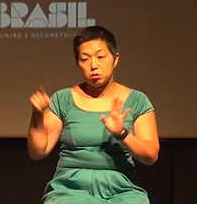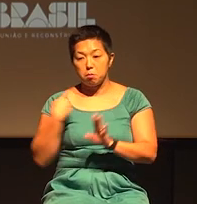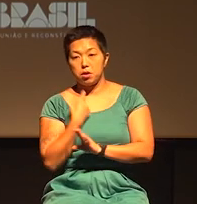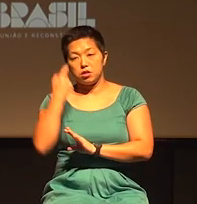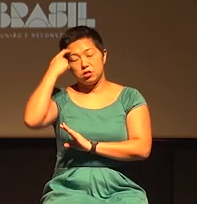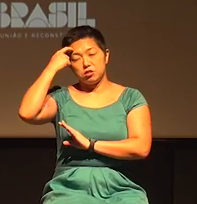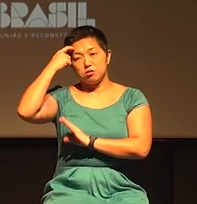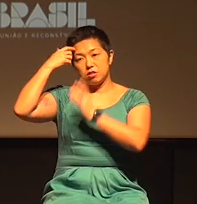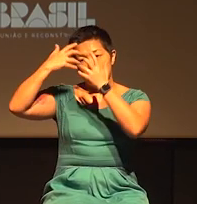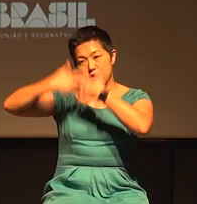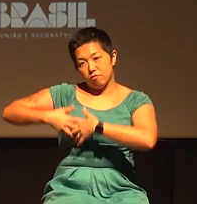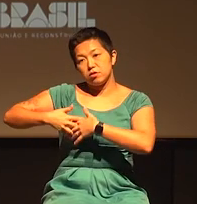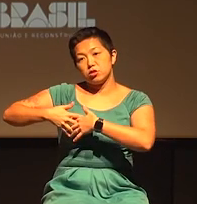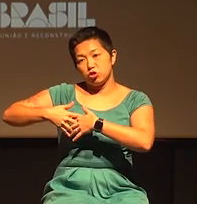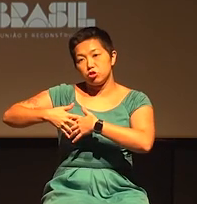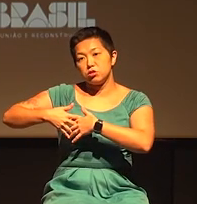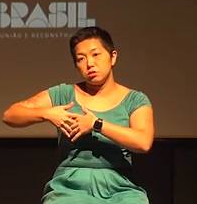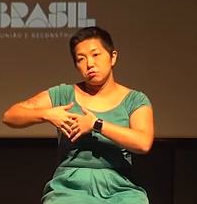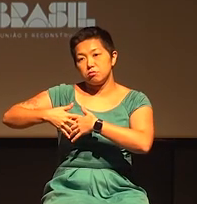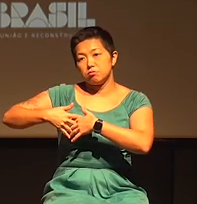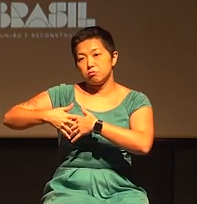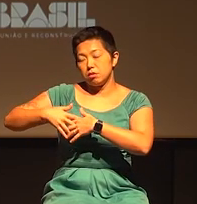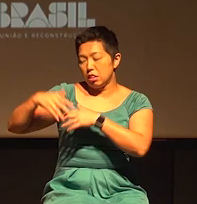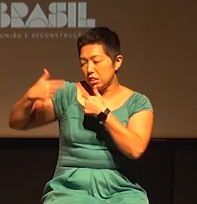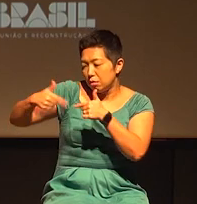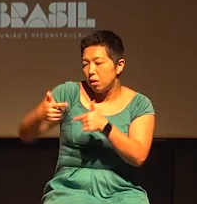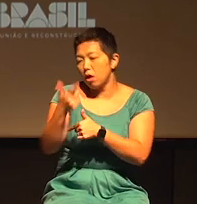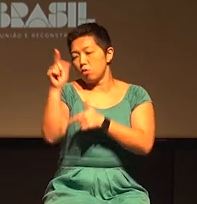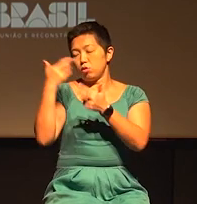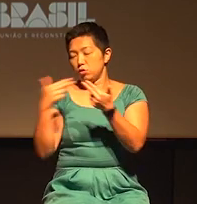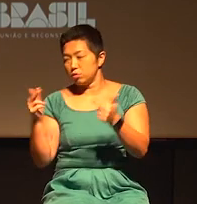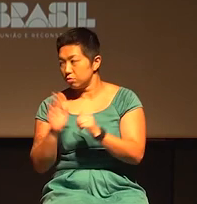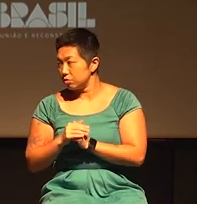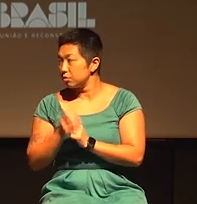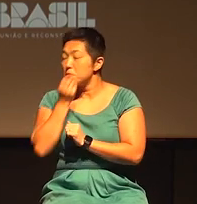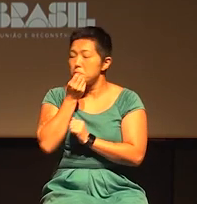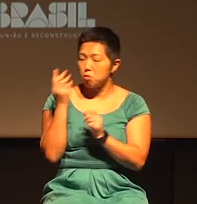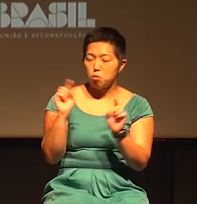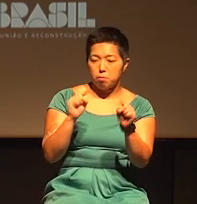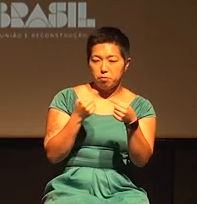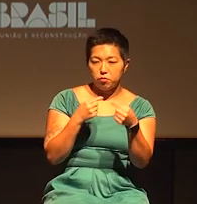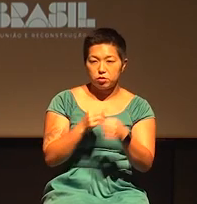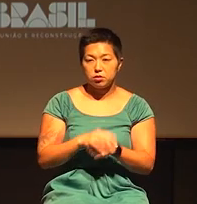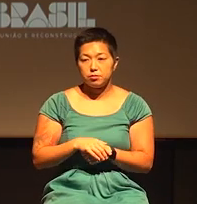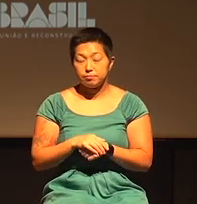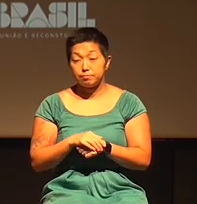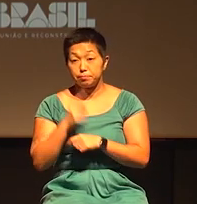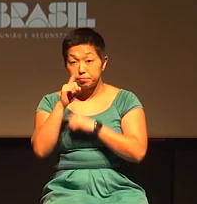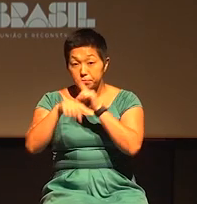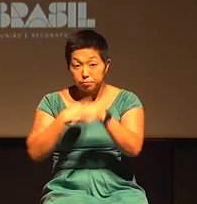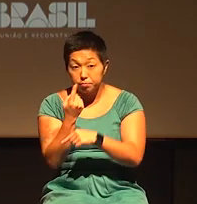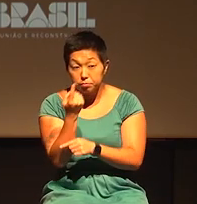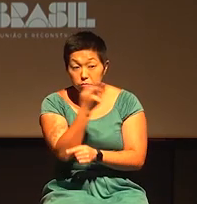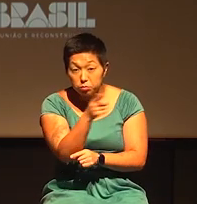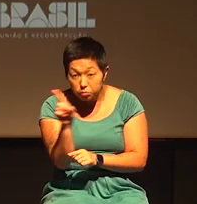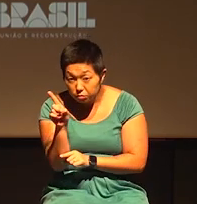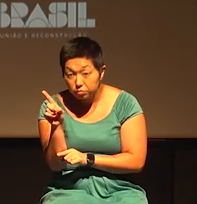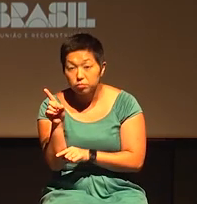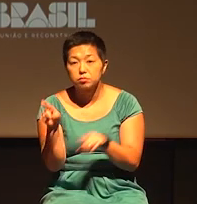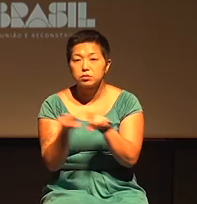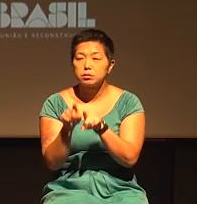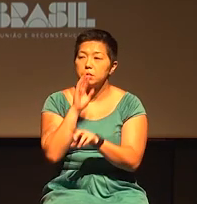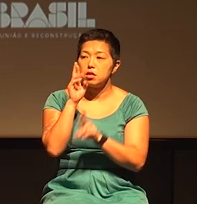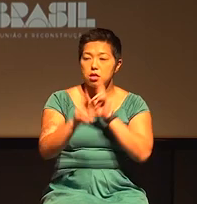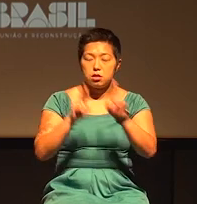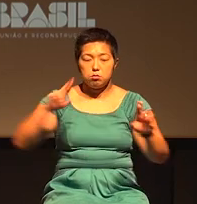gente Obrigada usar as cabeças PR trabalhar é muito boa a sua provocação a próxima a última E aí a gente